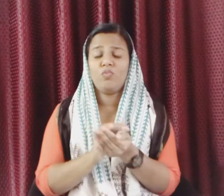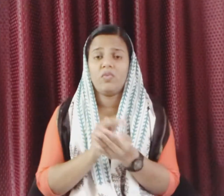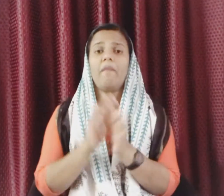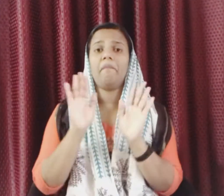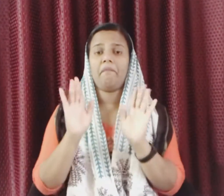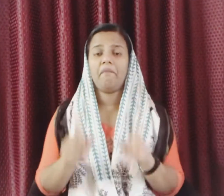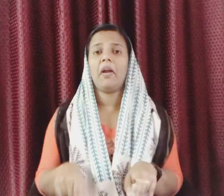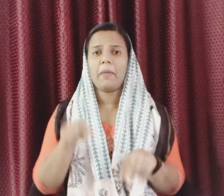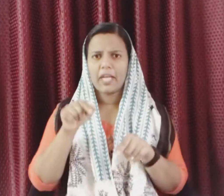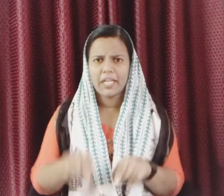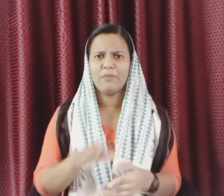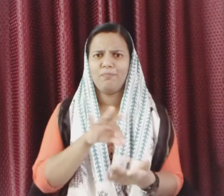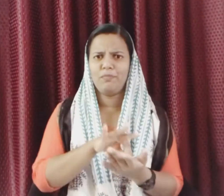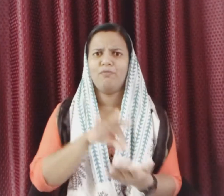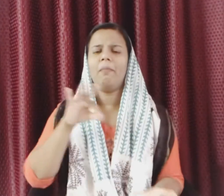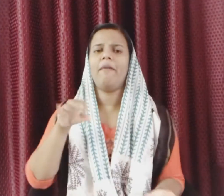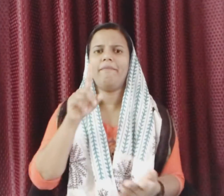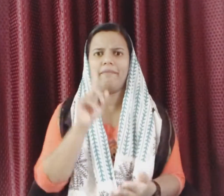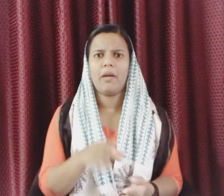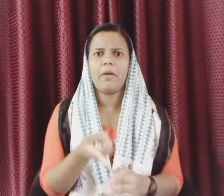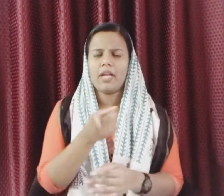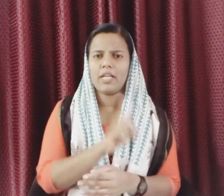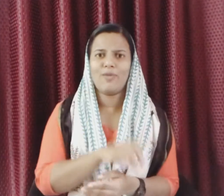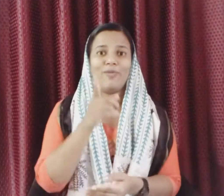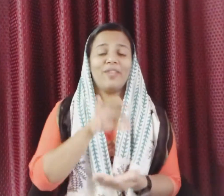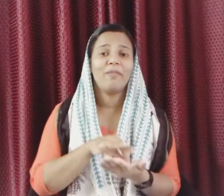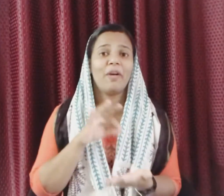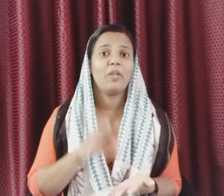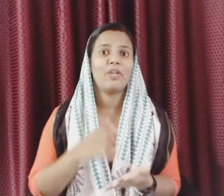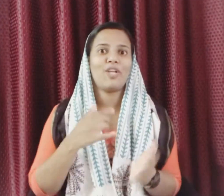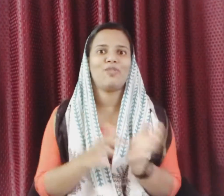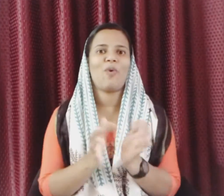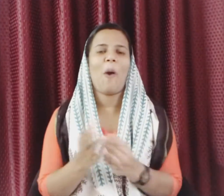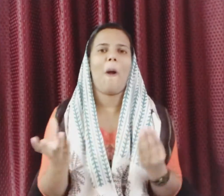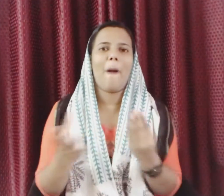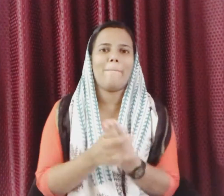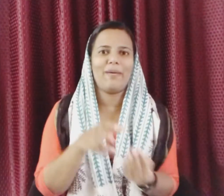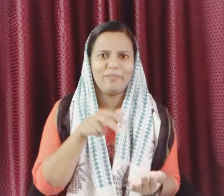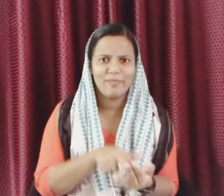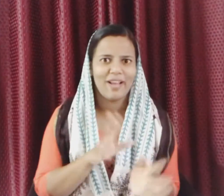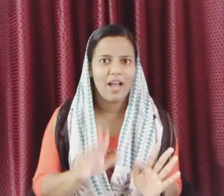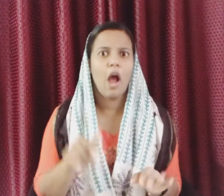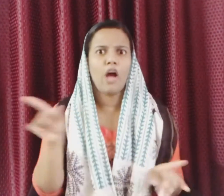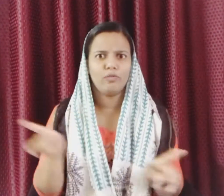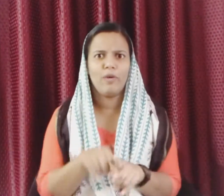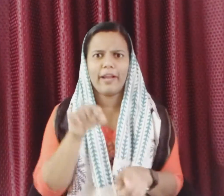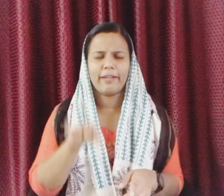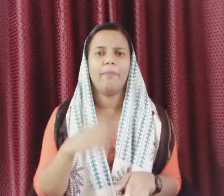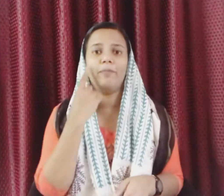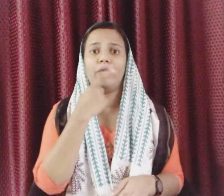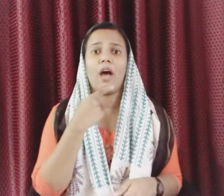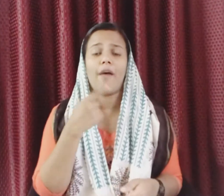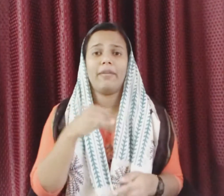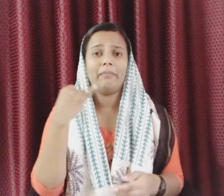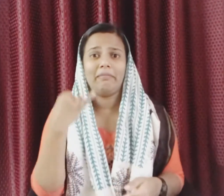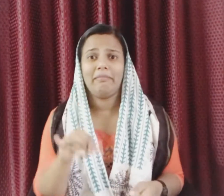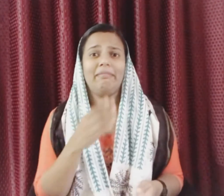നിങ്ങളുടെ ഈ വർഷം. അതുകൊണ്ട് ഇന്ന് ഒരു തീരുമാനത്തിലേക്ക് വരണം. ഇന്നലെ ഒരു തീരുമാനത്തിൽ വന്നു, ഞാൻ അവനോട് പറ്റിയിരിക്കും. ഇന്നൊരു തീരുമാനമെടുക്കണം, എൻ്റെ നാവ് ഞാൻ